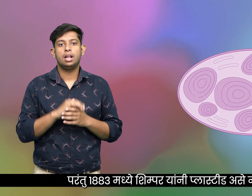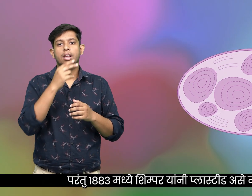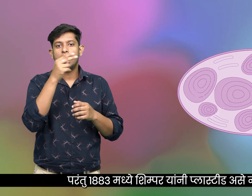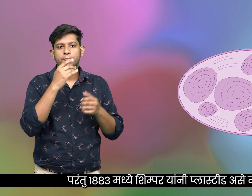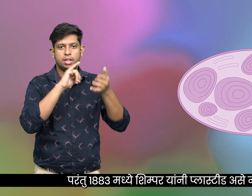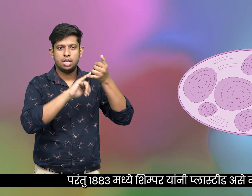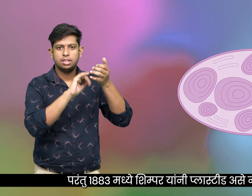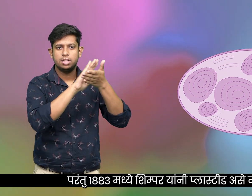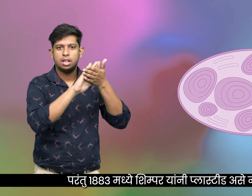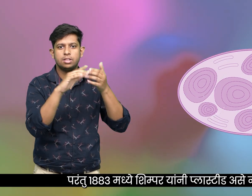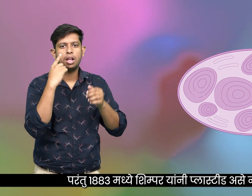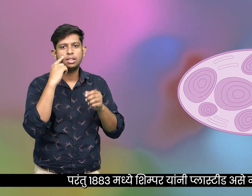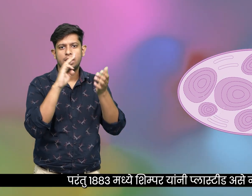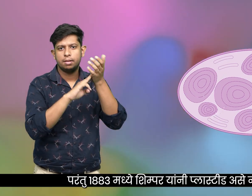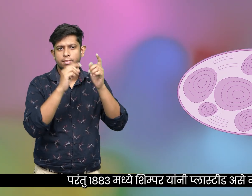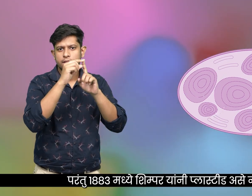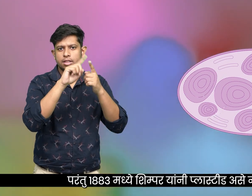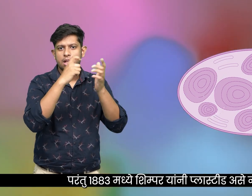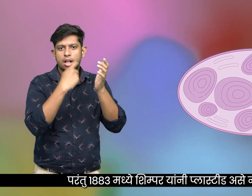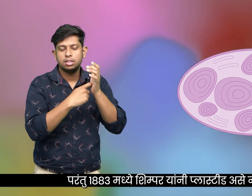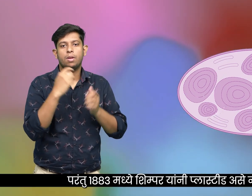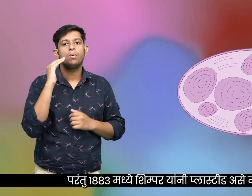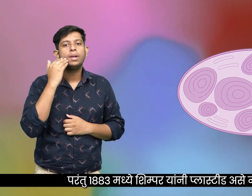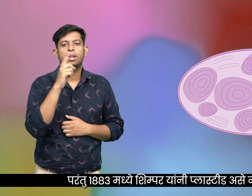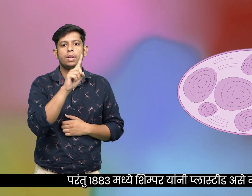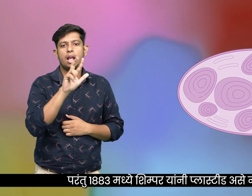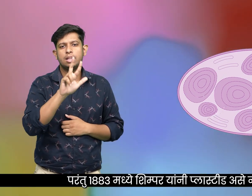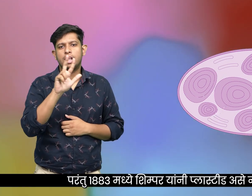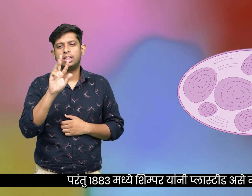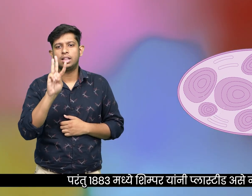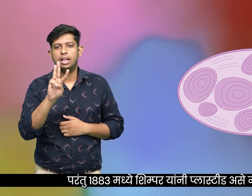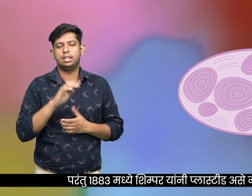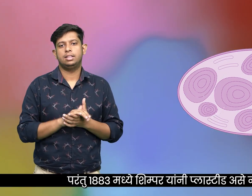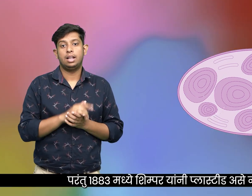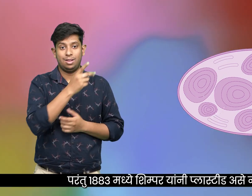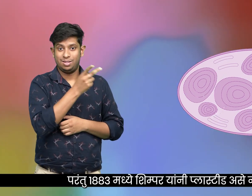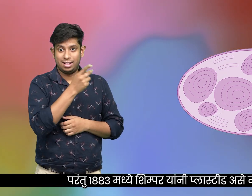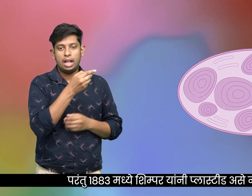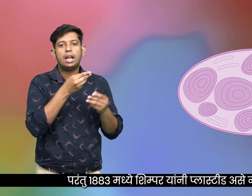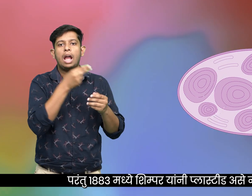परंतु 1883 मध्ये शिंपर यांनी प्लास्टिड असे नाव दिले.